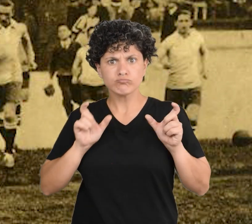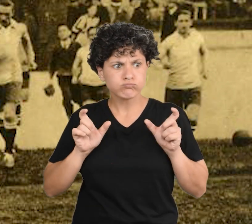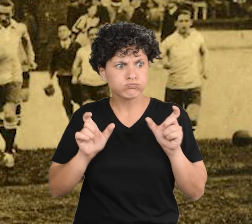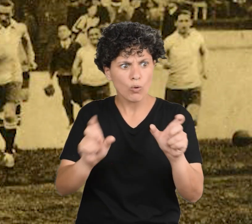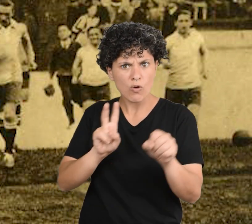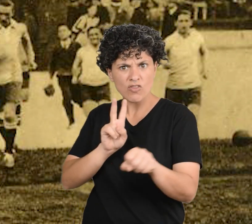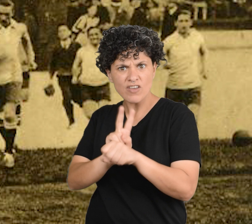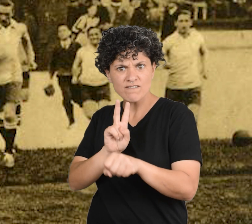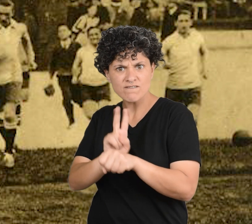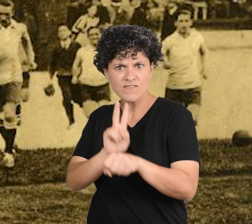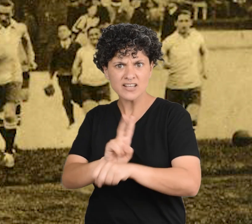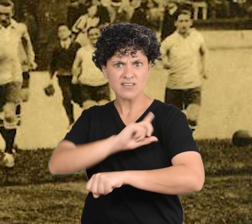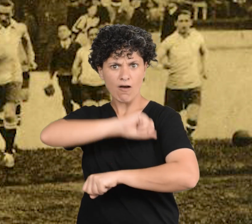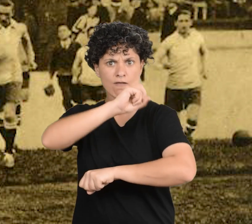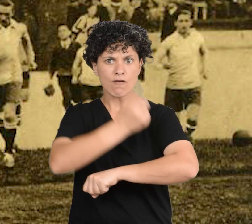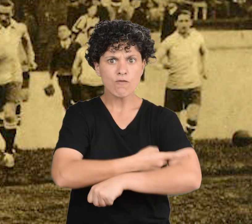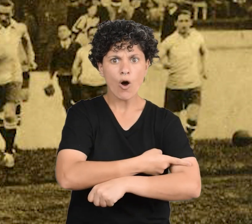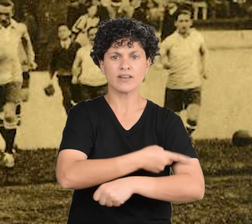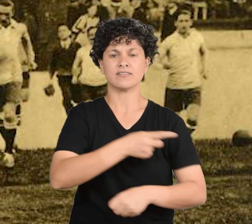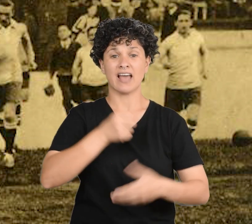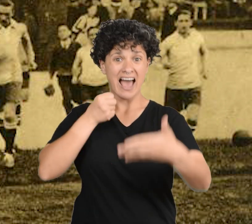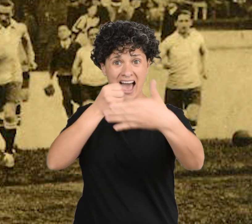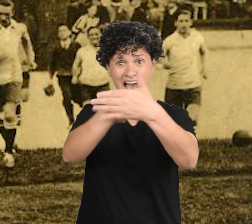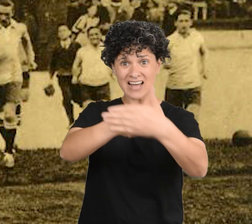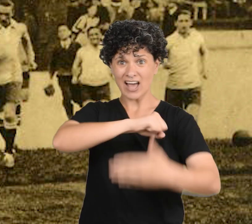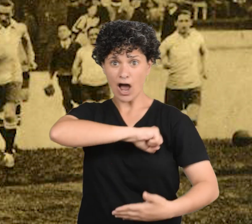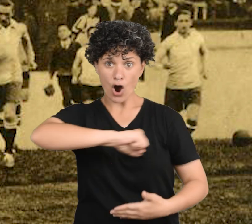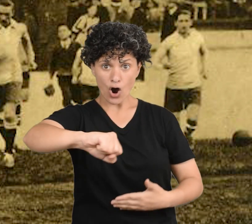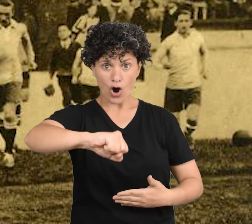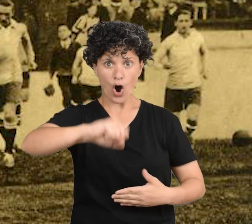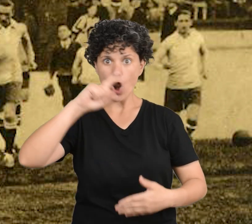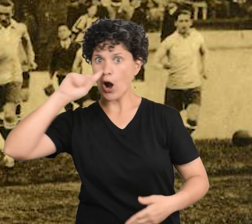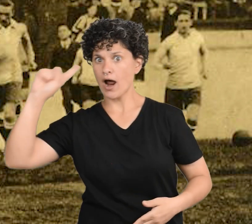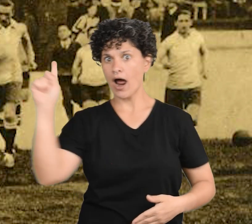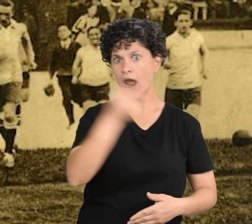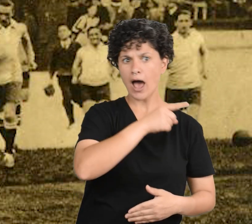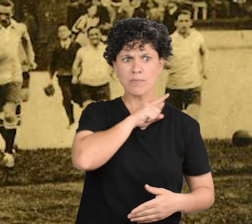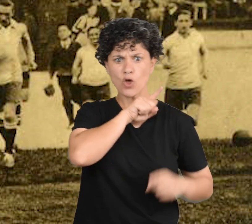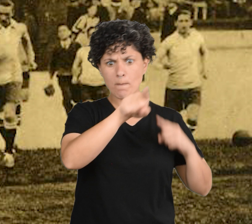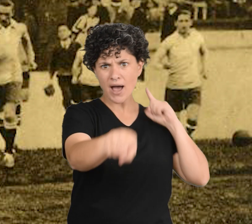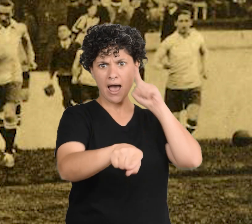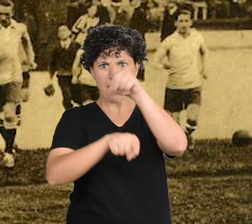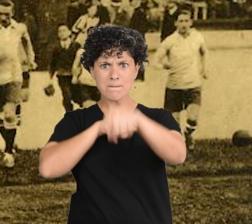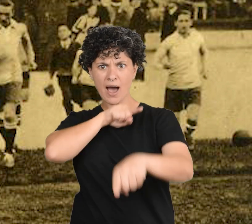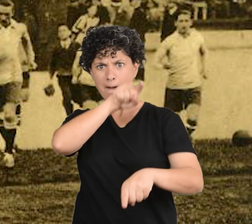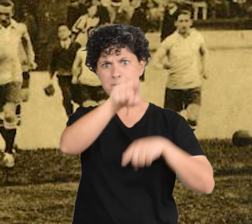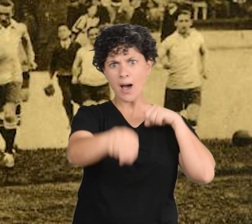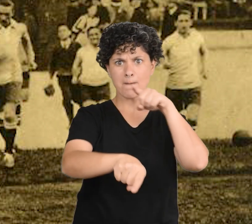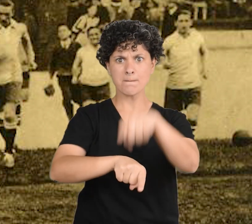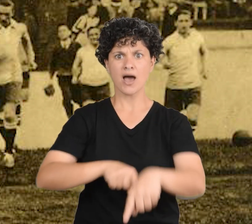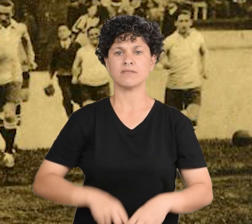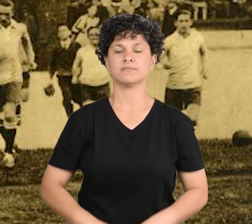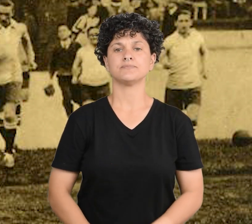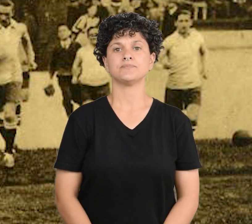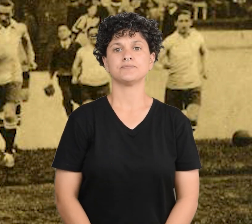Uruguay se enfrentó a Argentina, mostrando un estilo de juego caracterizado por su solidez defensiva y una veloz línea de